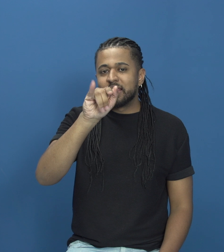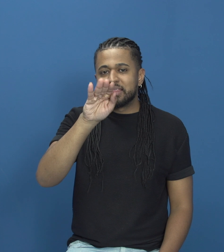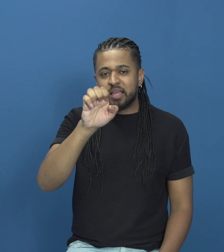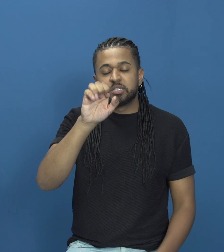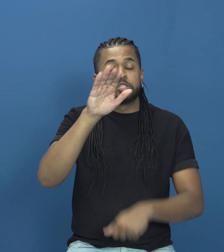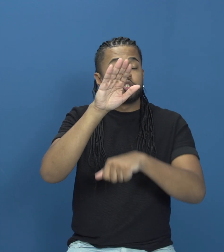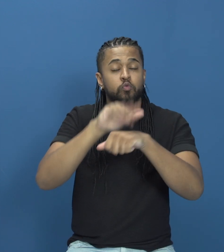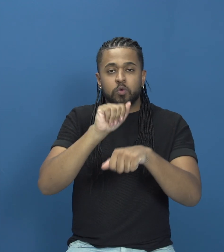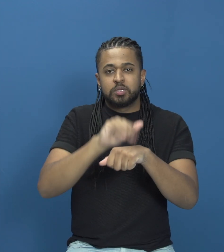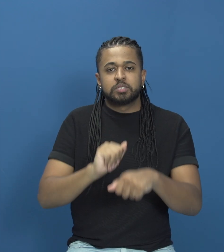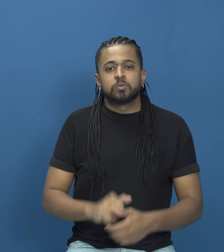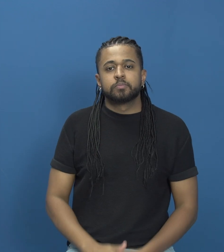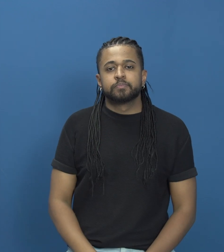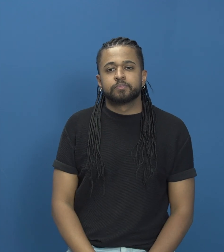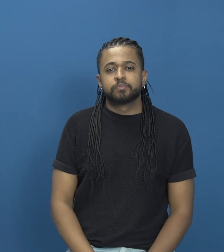convocação.